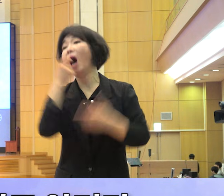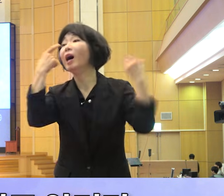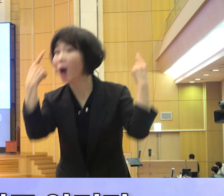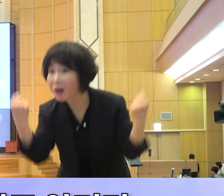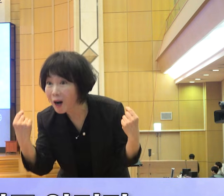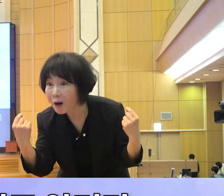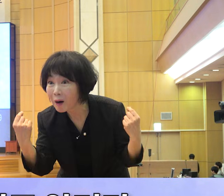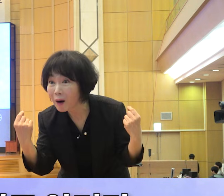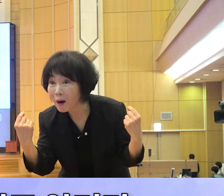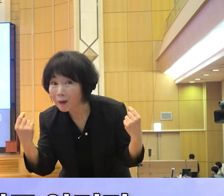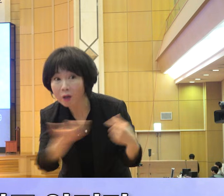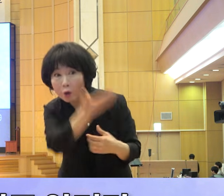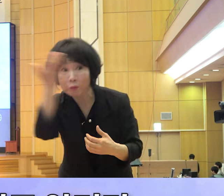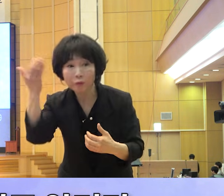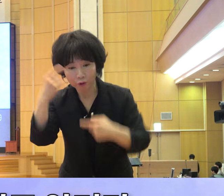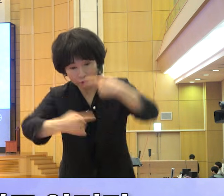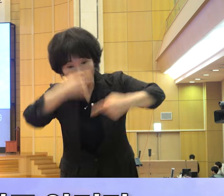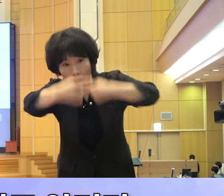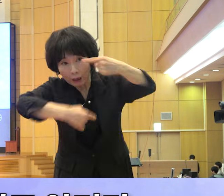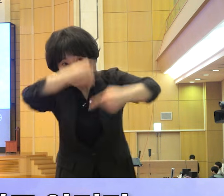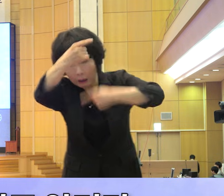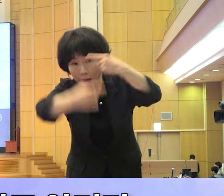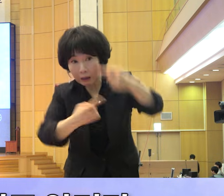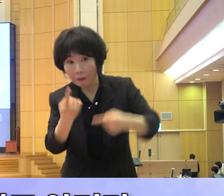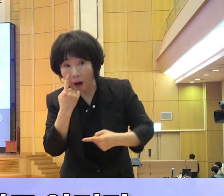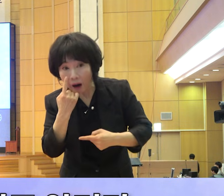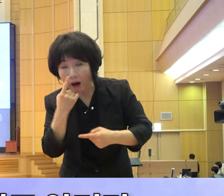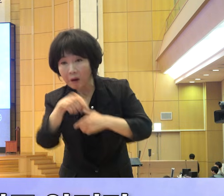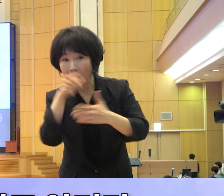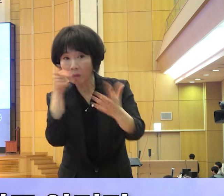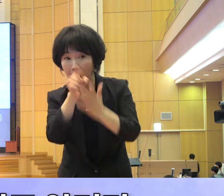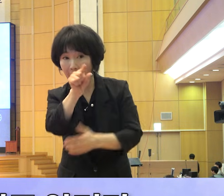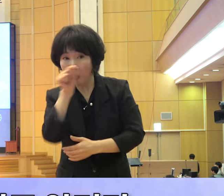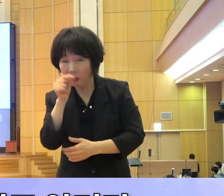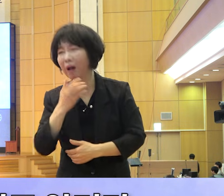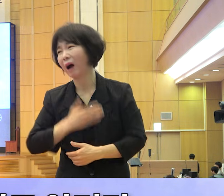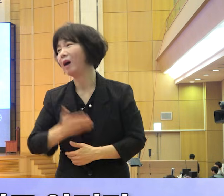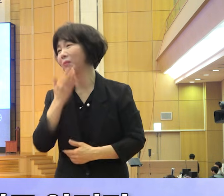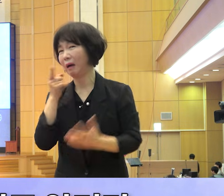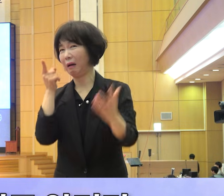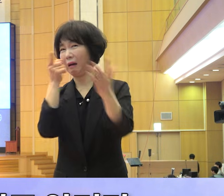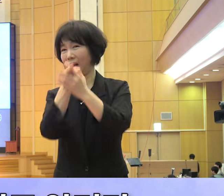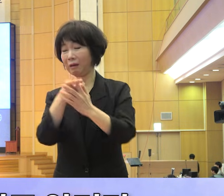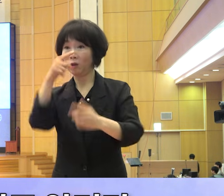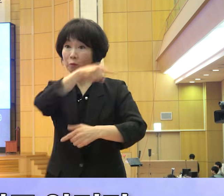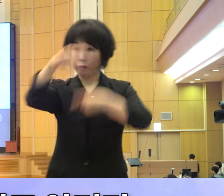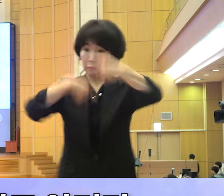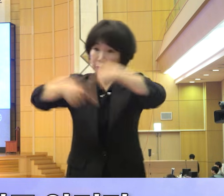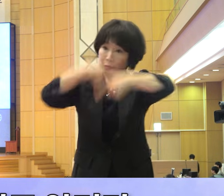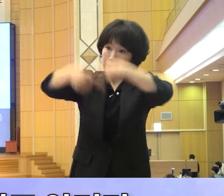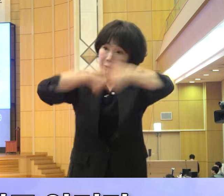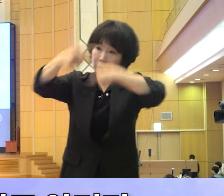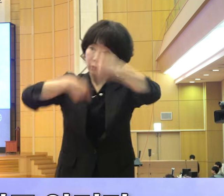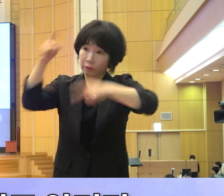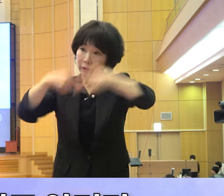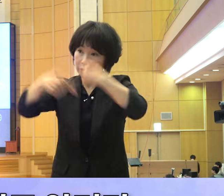그래서 그 사람 말을 들어보면 마음이 어떤지, 그 사람의 품성이